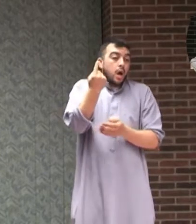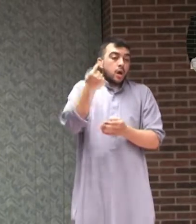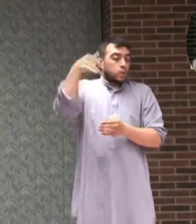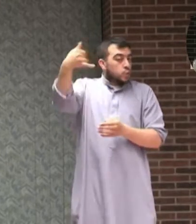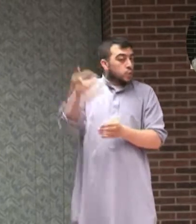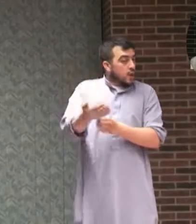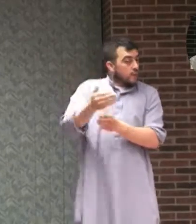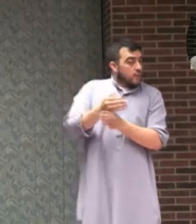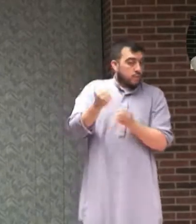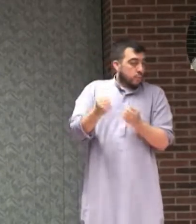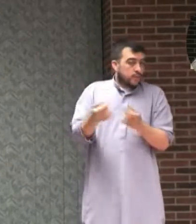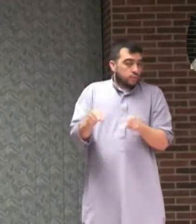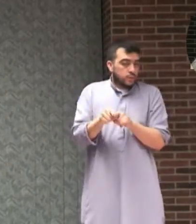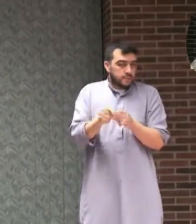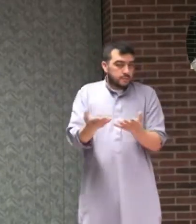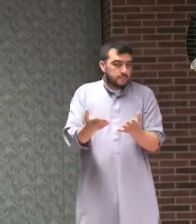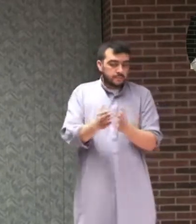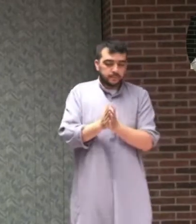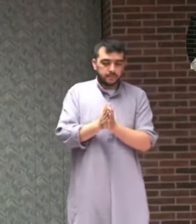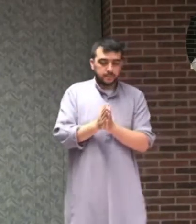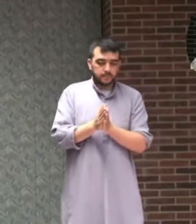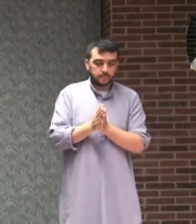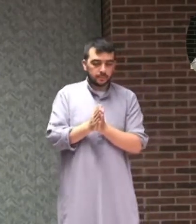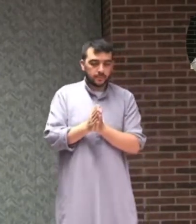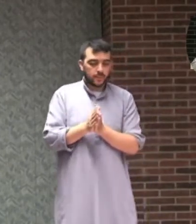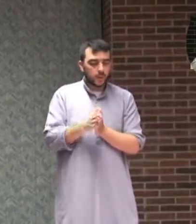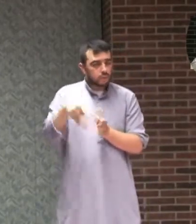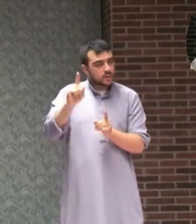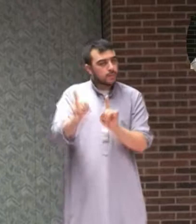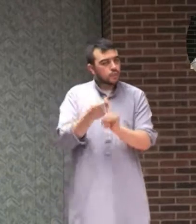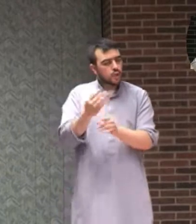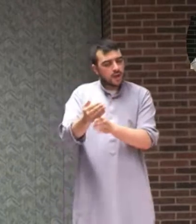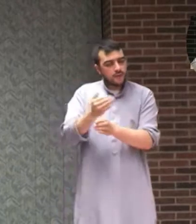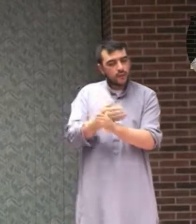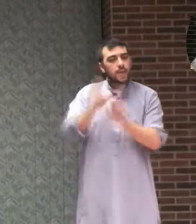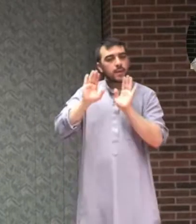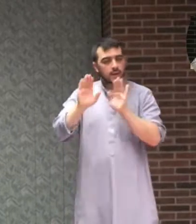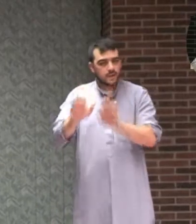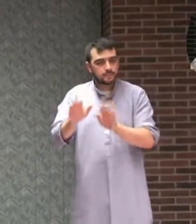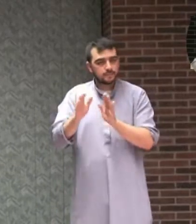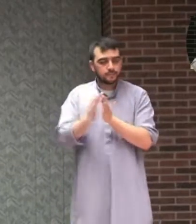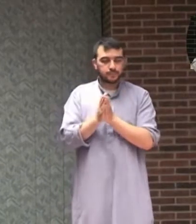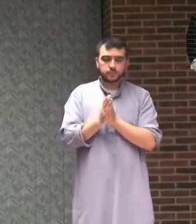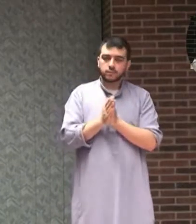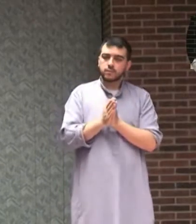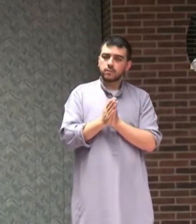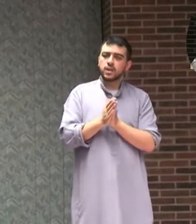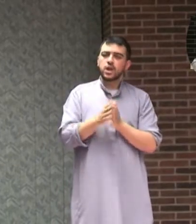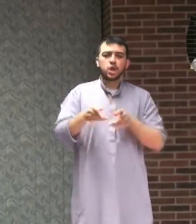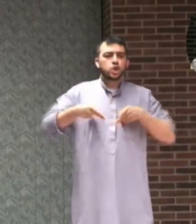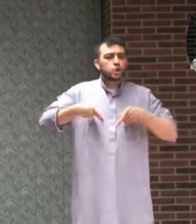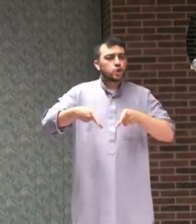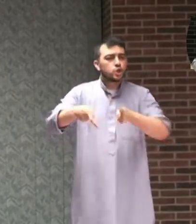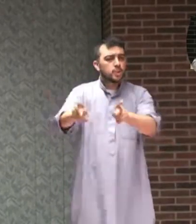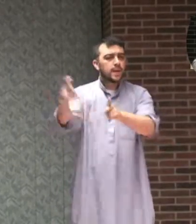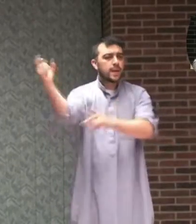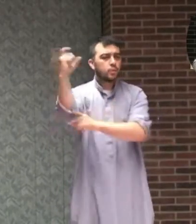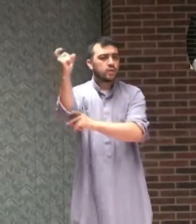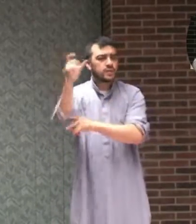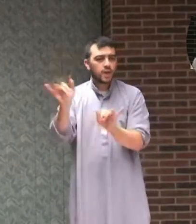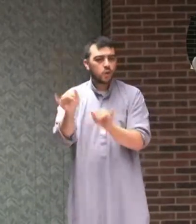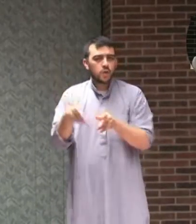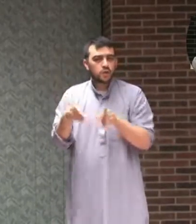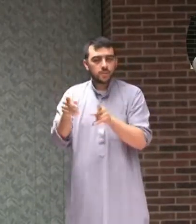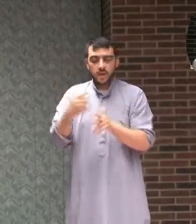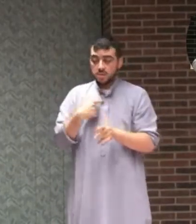Donc, il se dirige vers la mosquée le jour du Eid et il choisit un chemin. Il essaye de prendre un